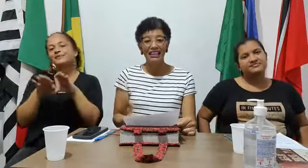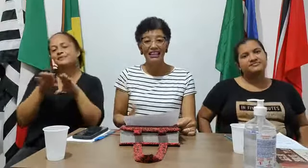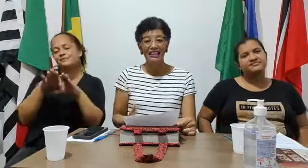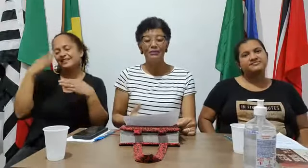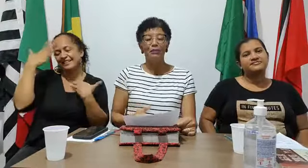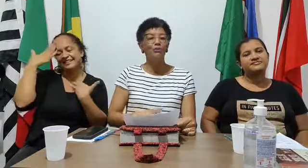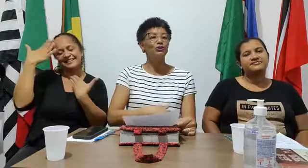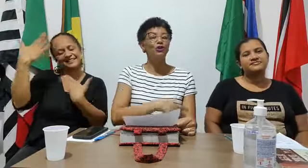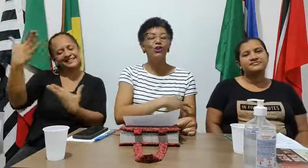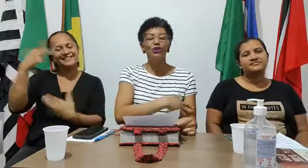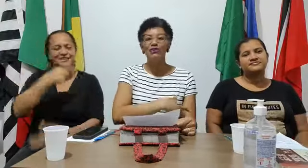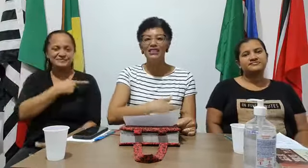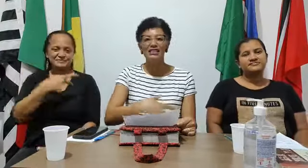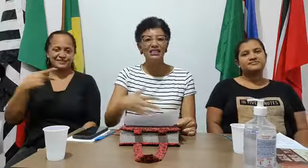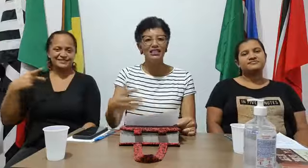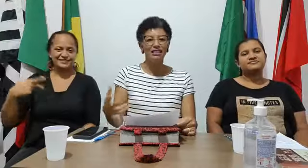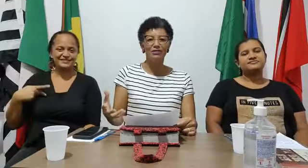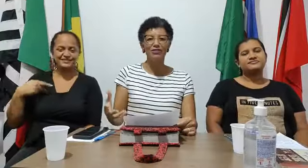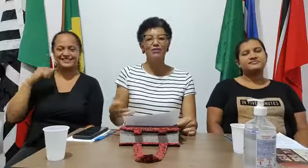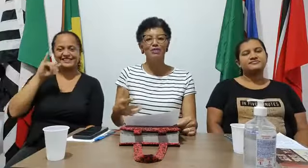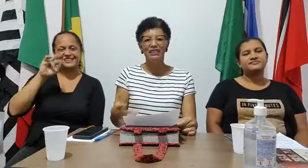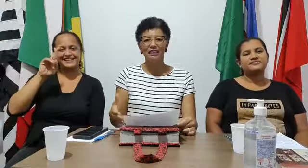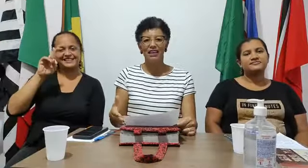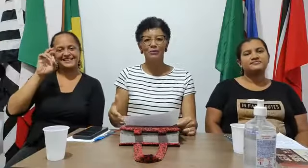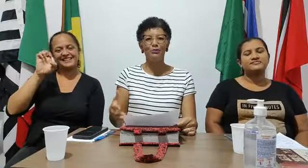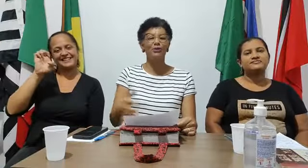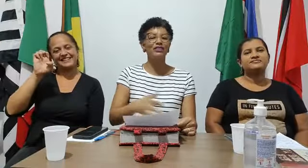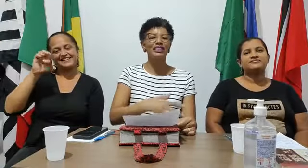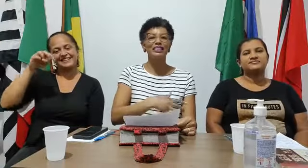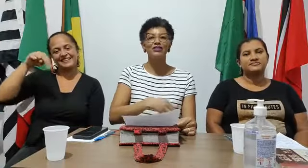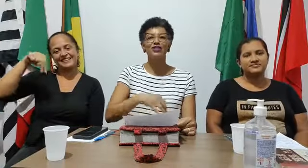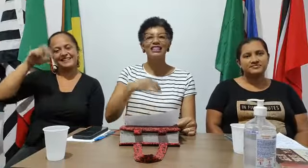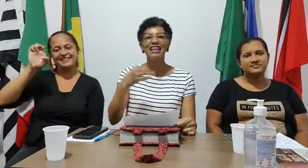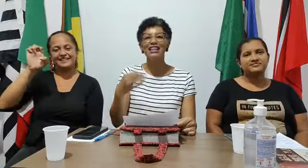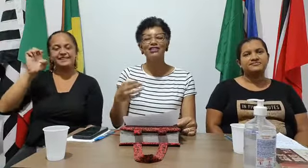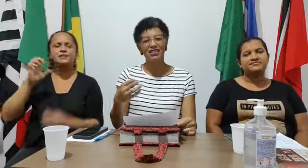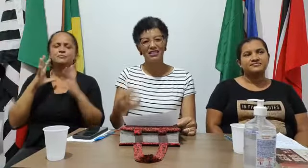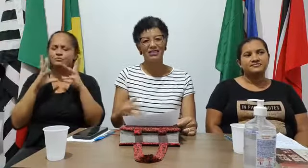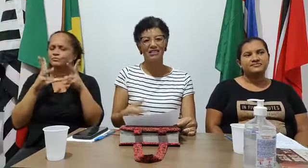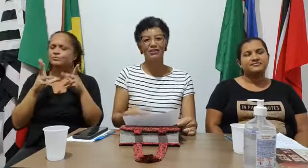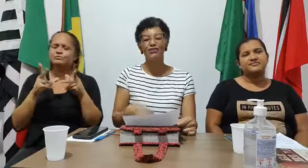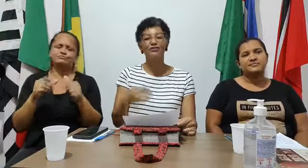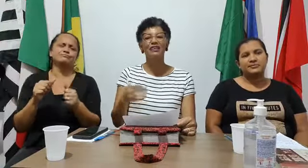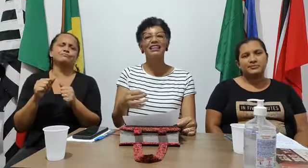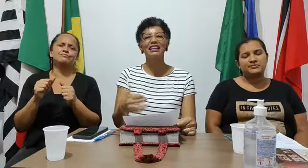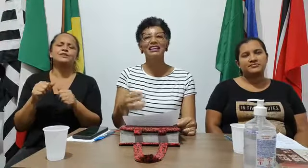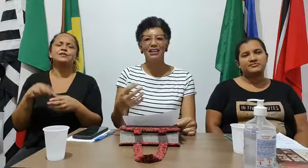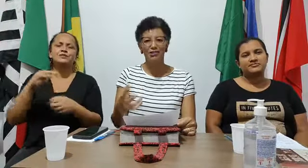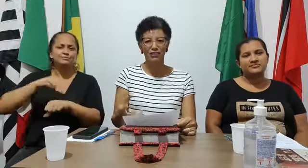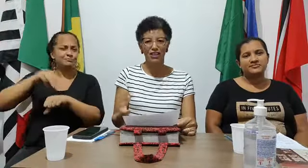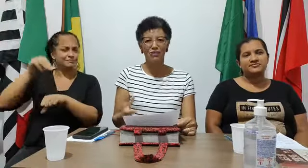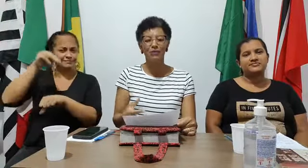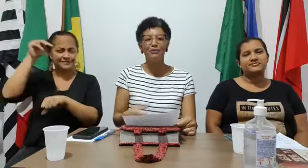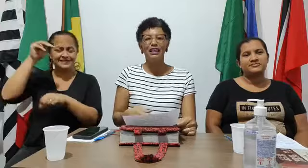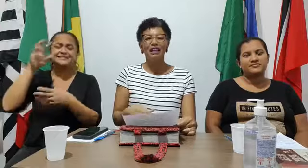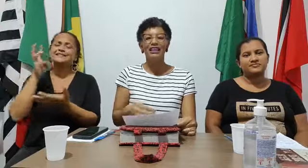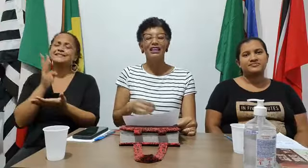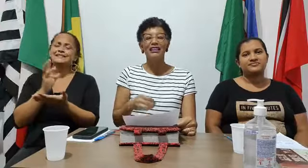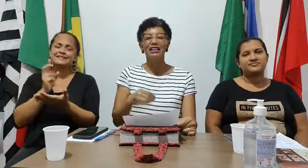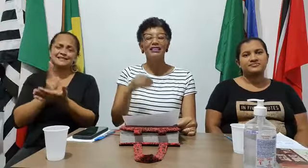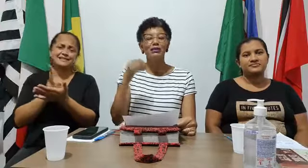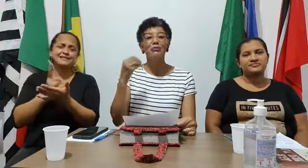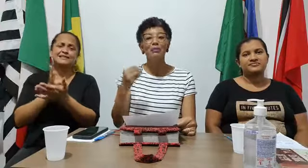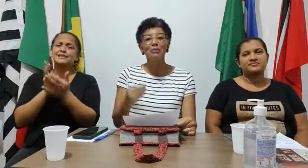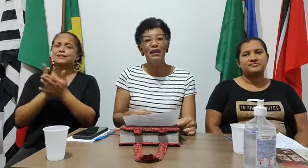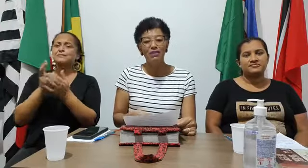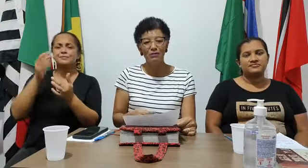da Irene por todos esses anos de ministério, por todos esses anos de dedicação e de fidelidade ao Senhor, e que